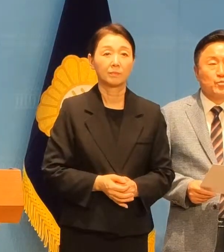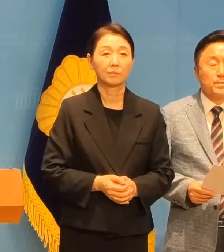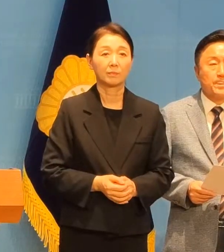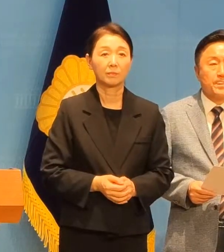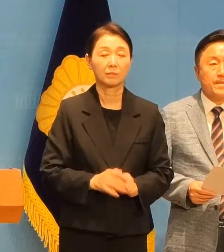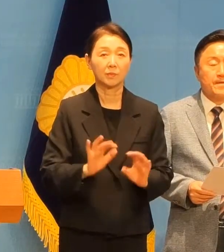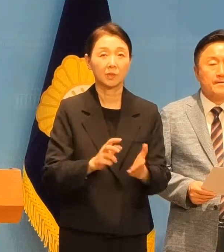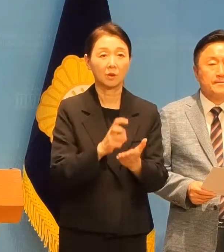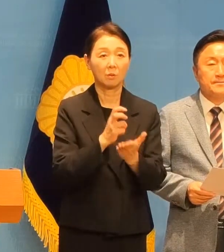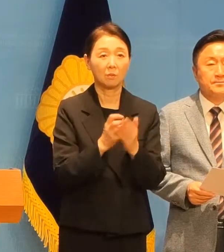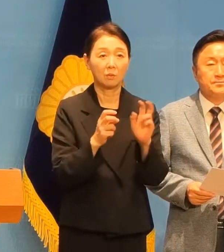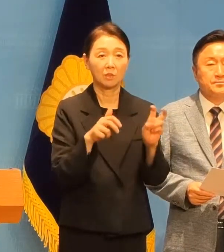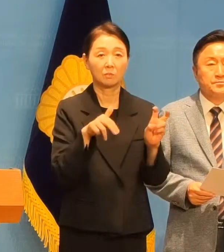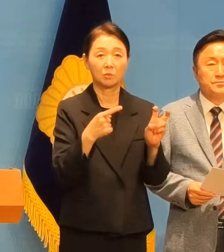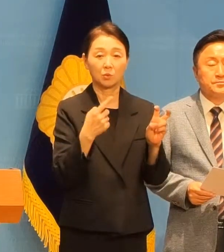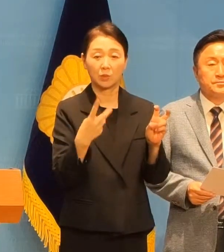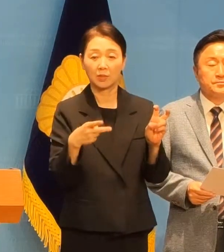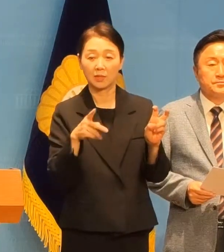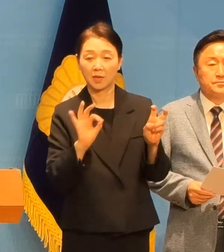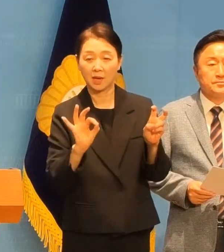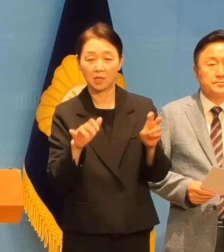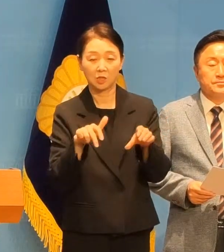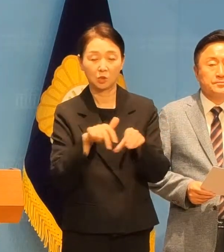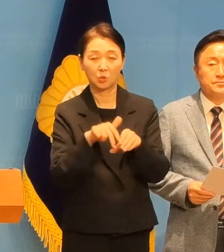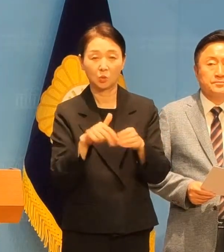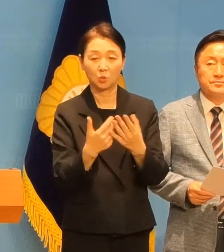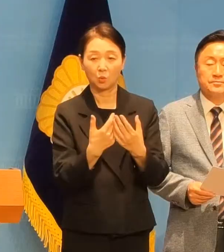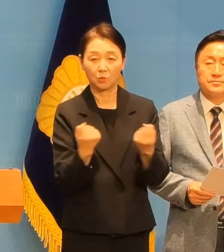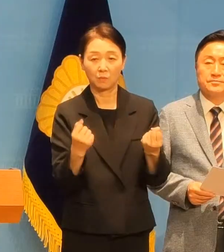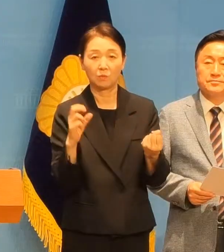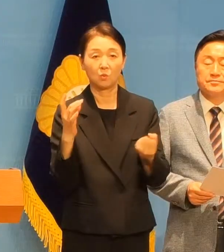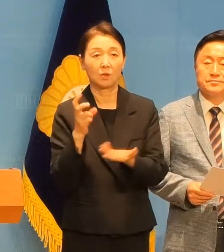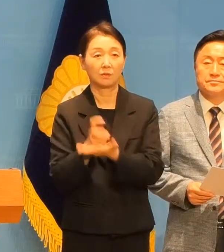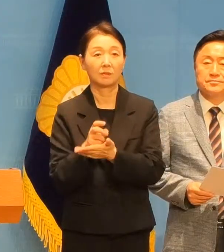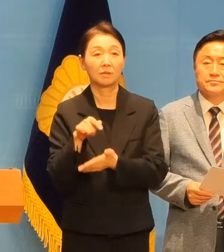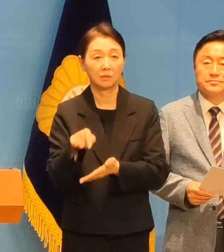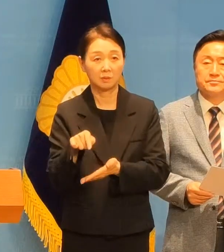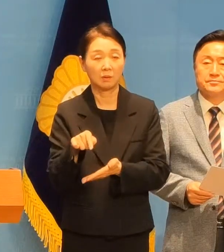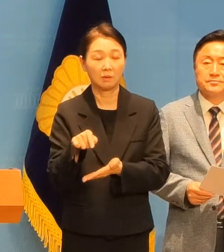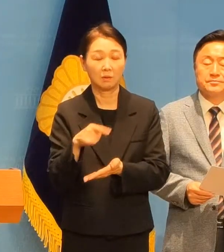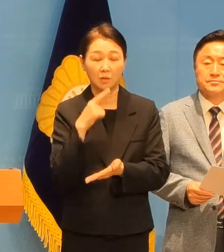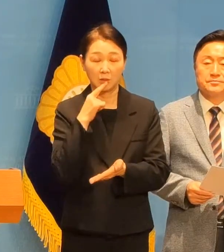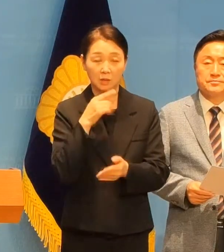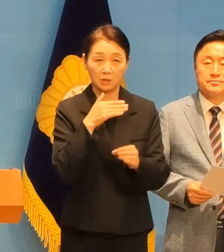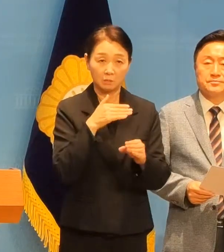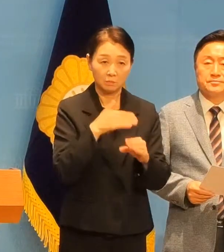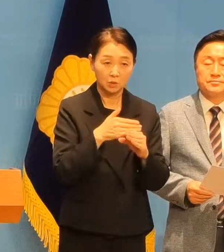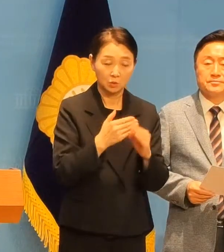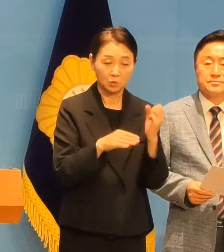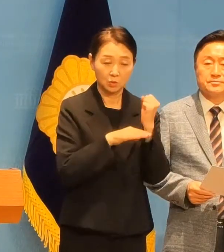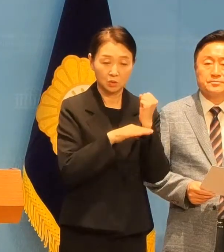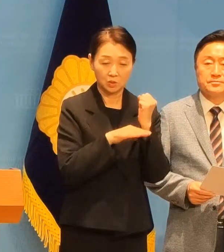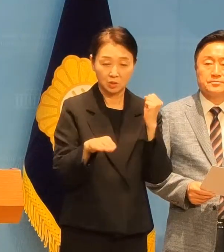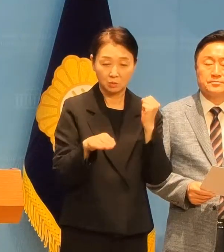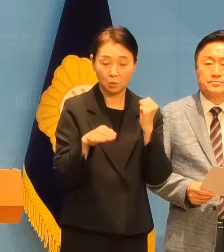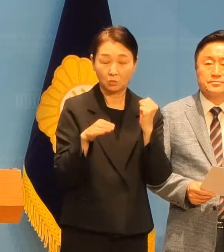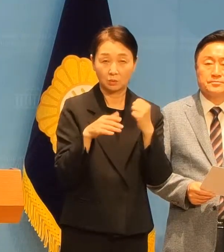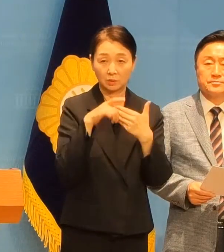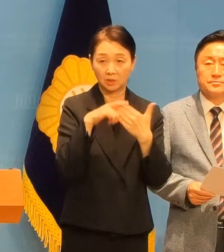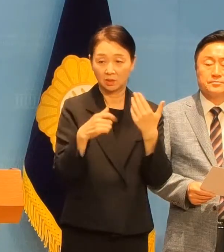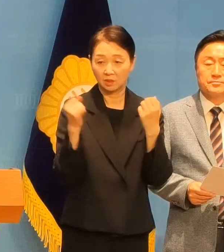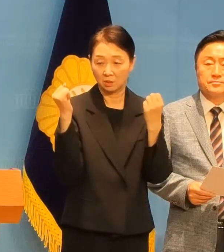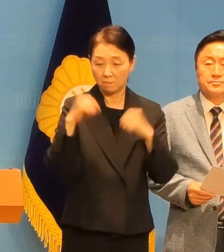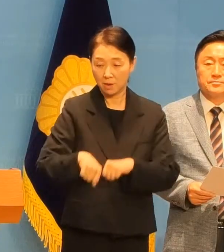헌법 20조 2항에는 정교 분립을 원칙으로 하고 있습니다. 이런 민주적 기본 질서를 위배할 때는